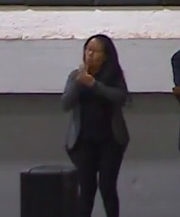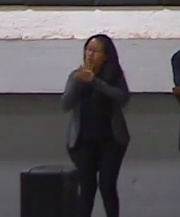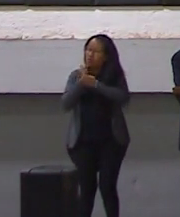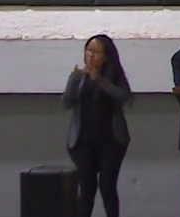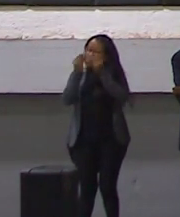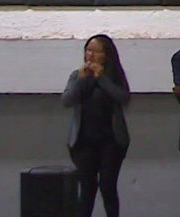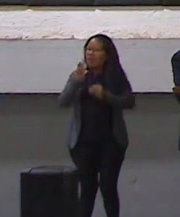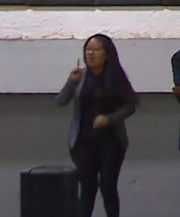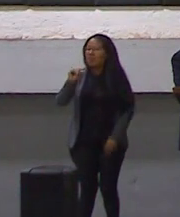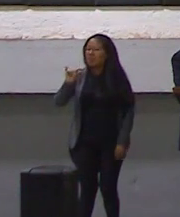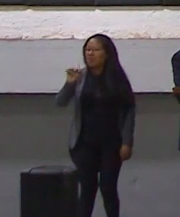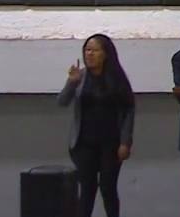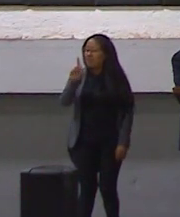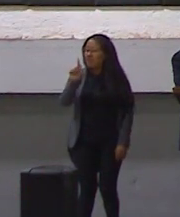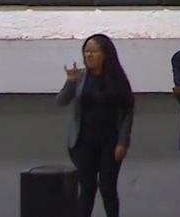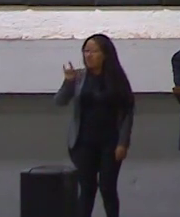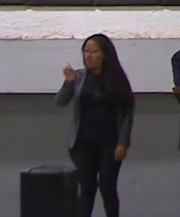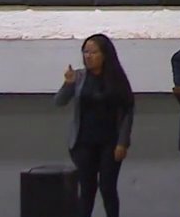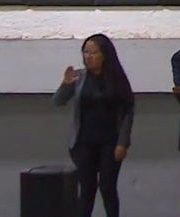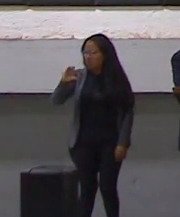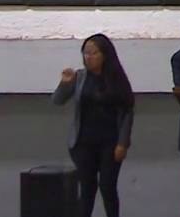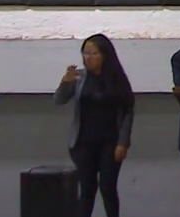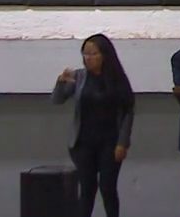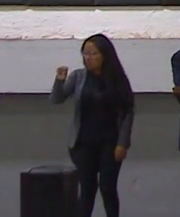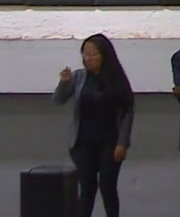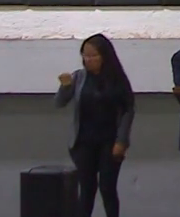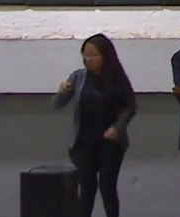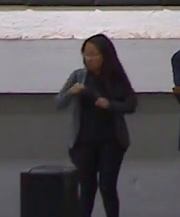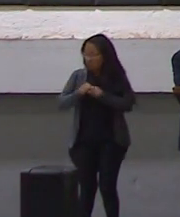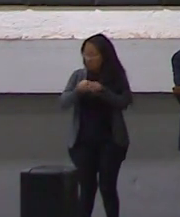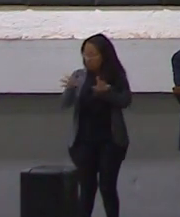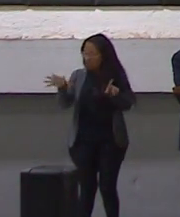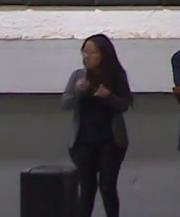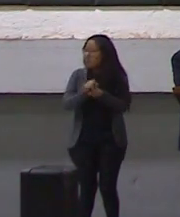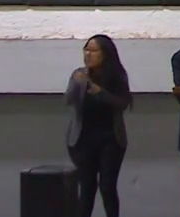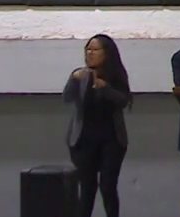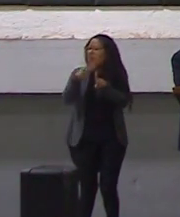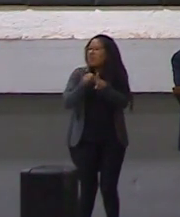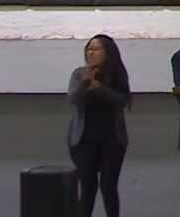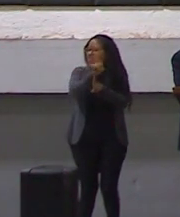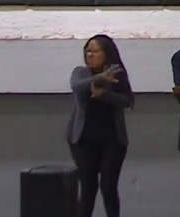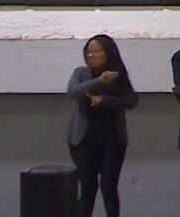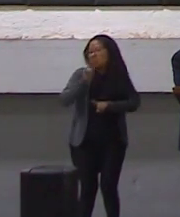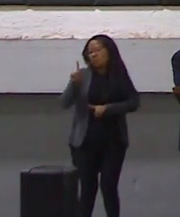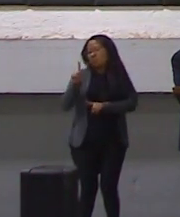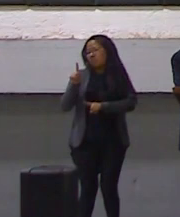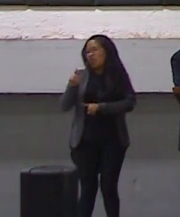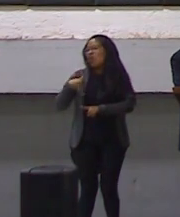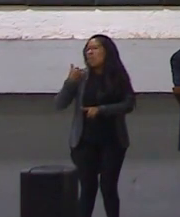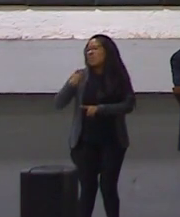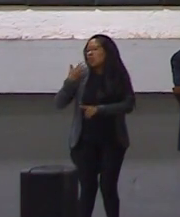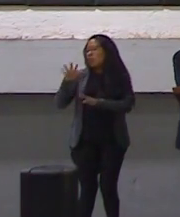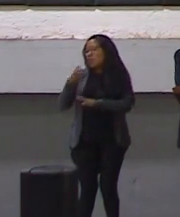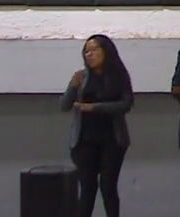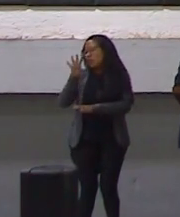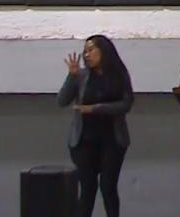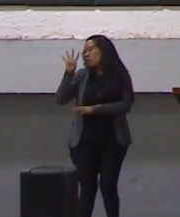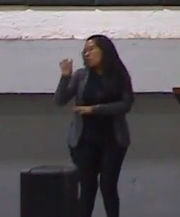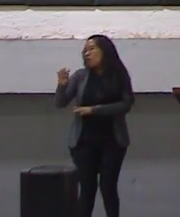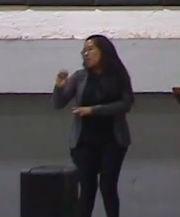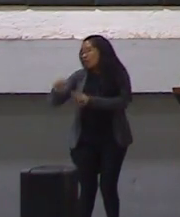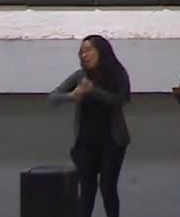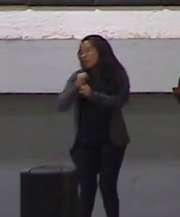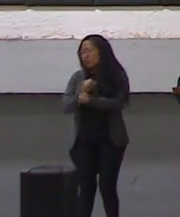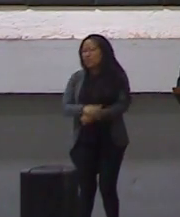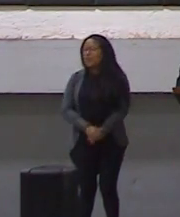que se llama michel shares en francés un jovencito de 790 años de una producción impresionante y